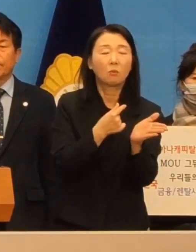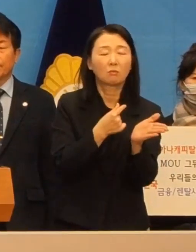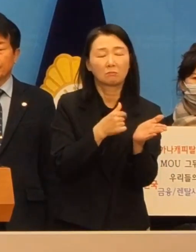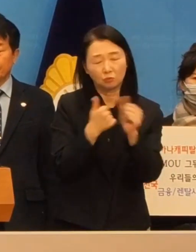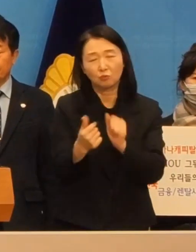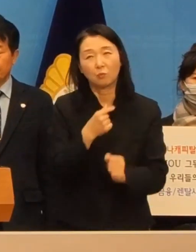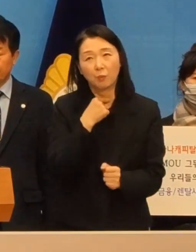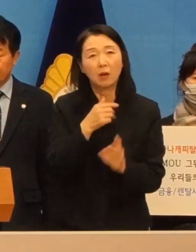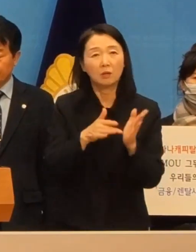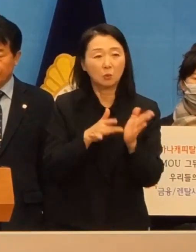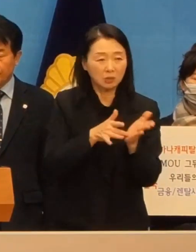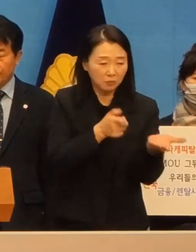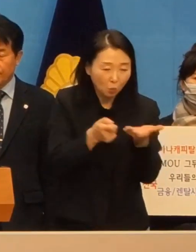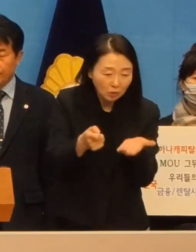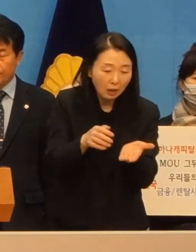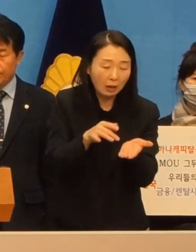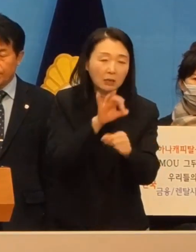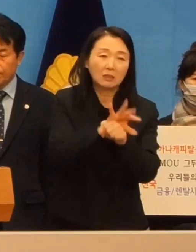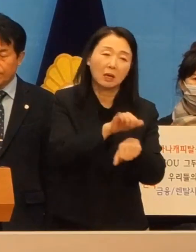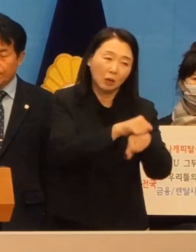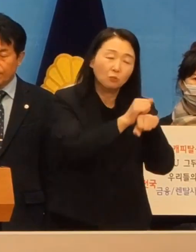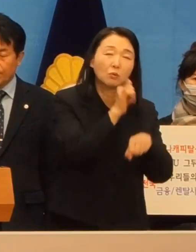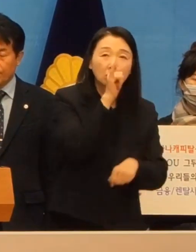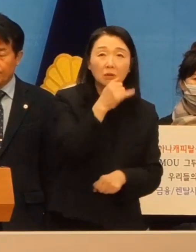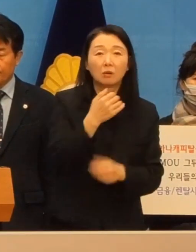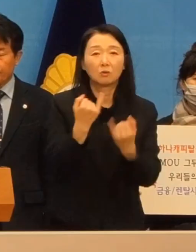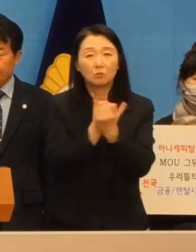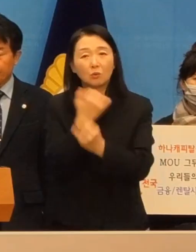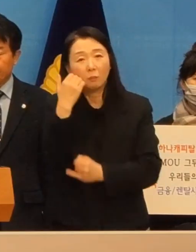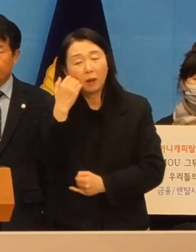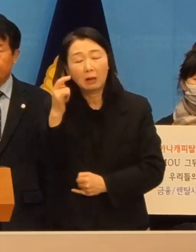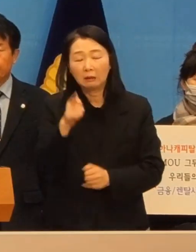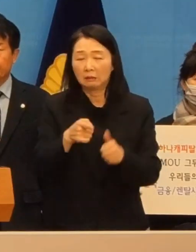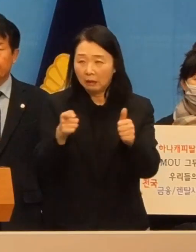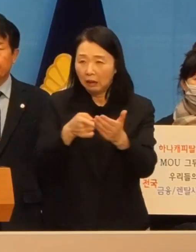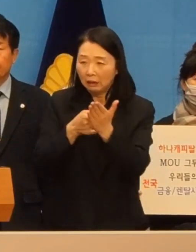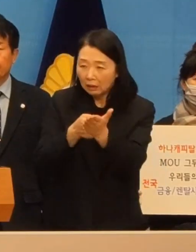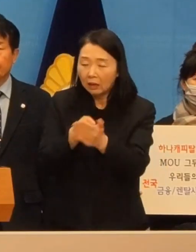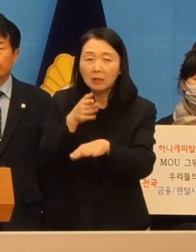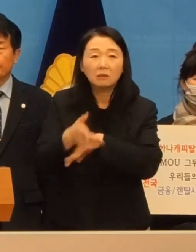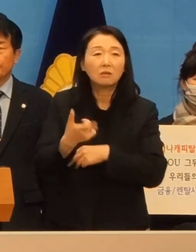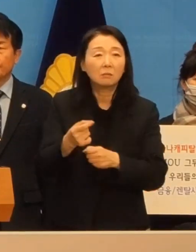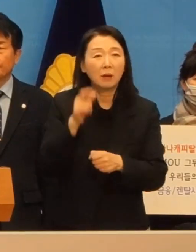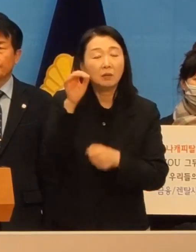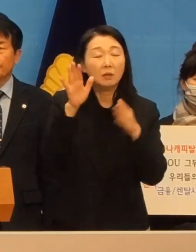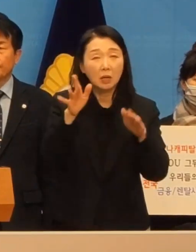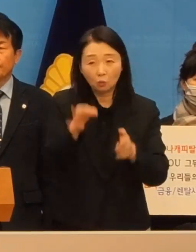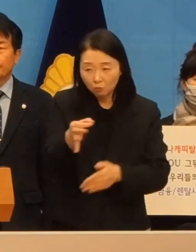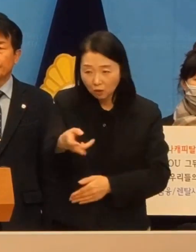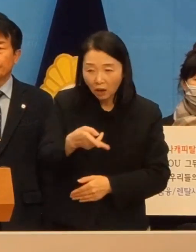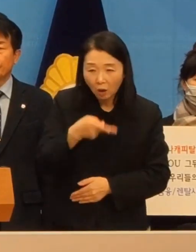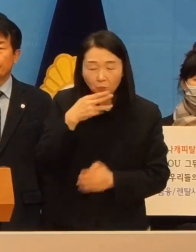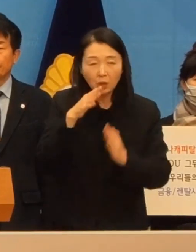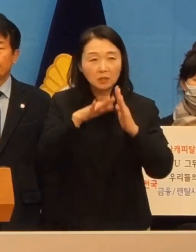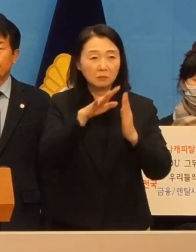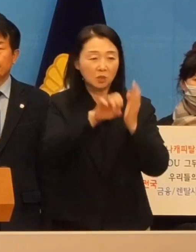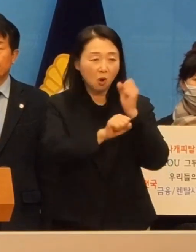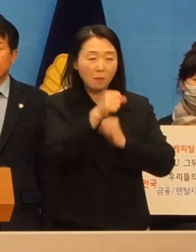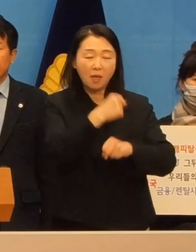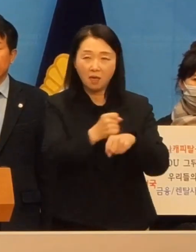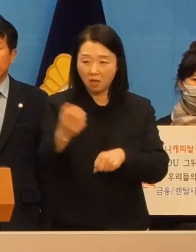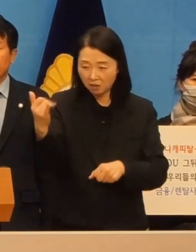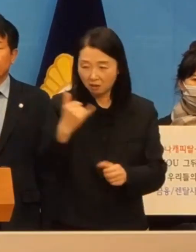있습니다. 한 아주머니는 추석으로 이의 신청이 늦게 배달되어 열흘 안에 돈을 안 내면 집을 경매 처리한다고